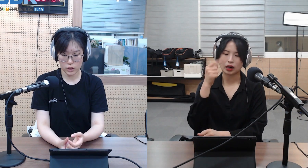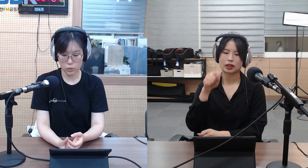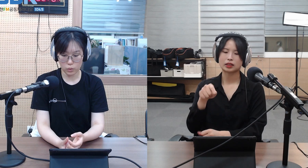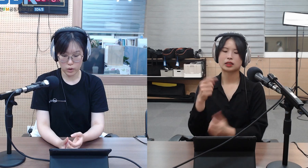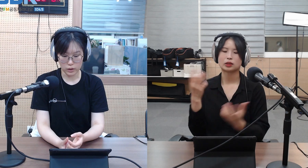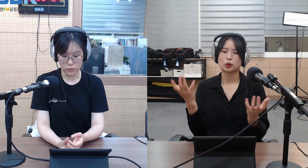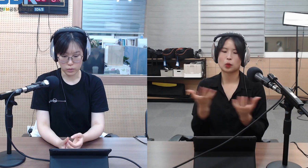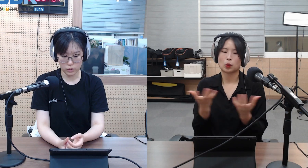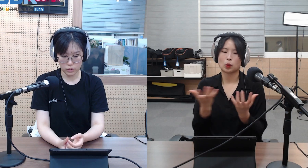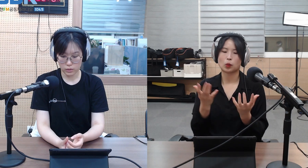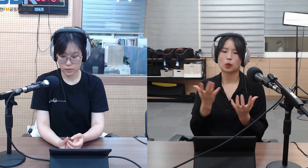권익옹호활동,